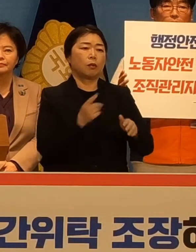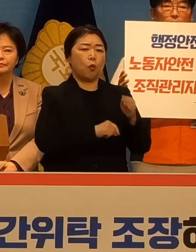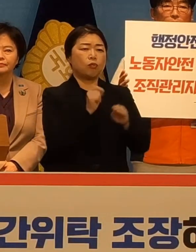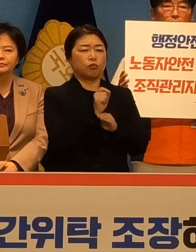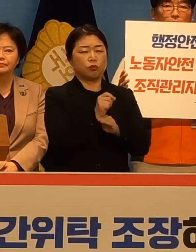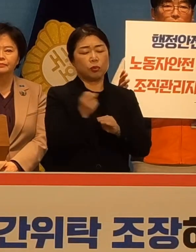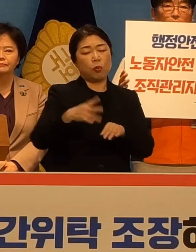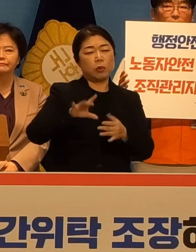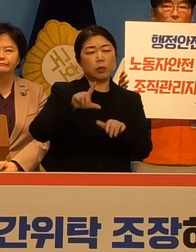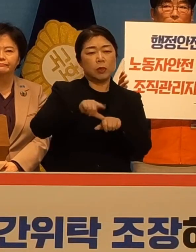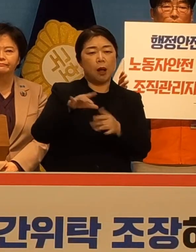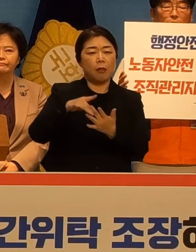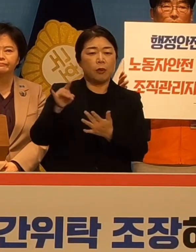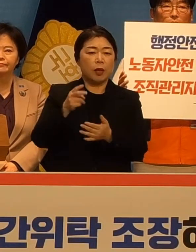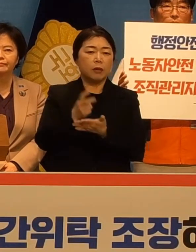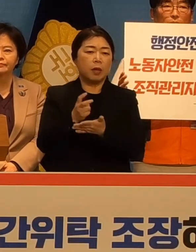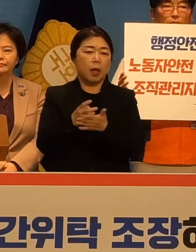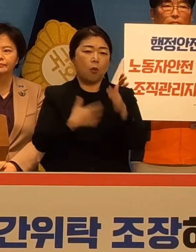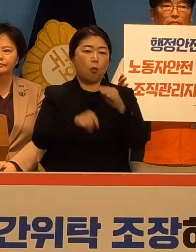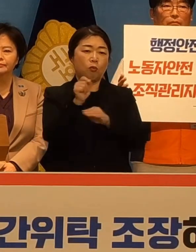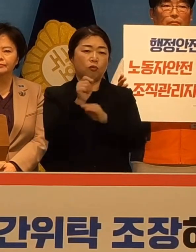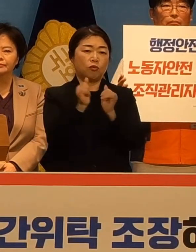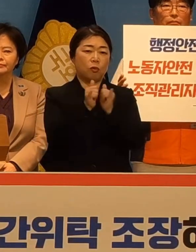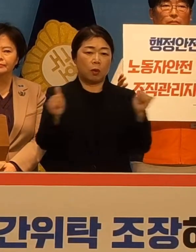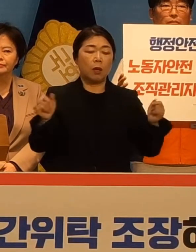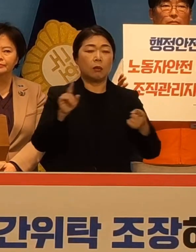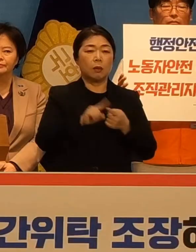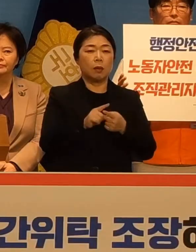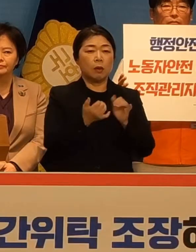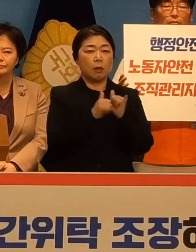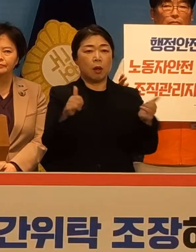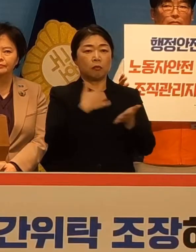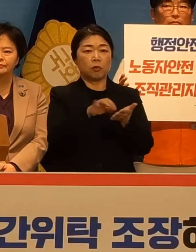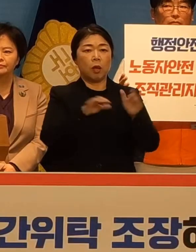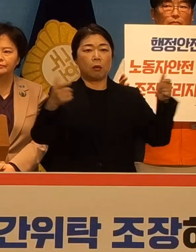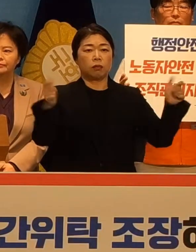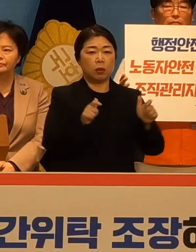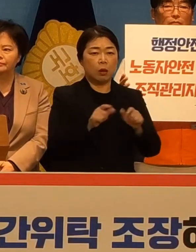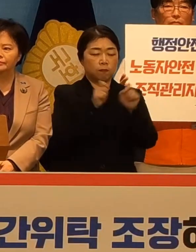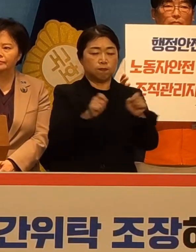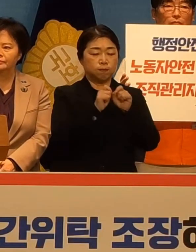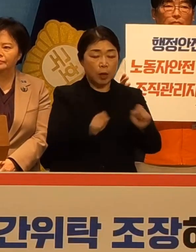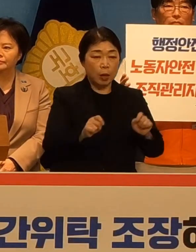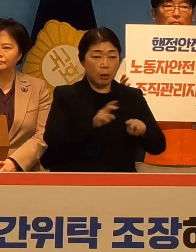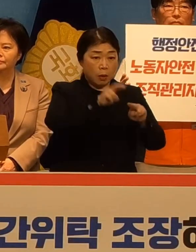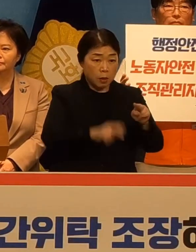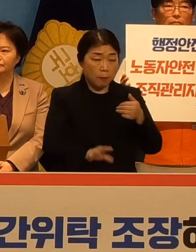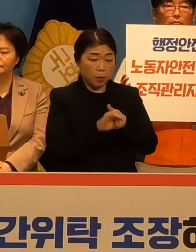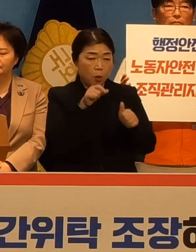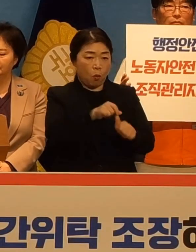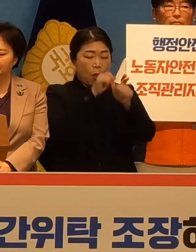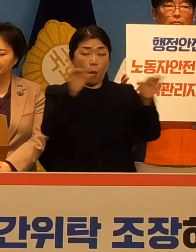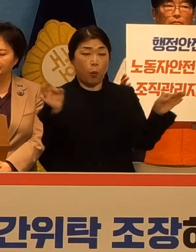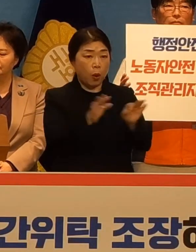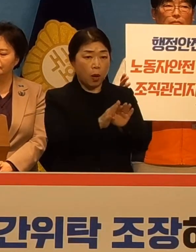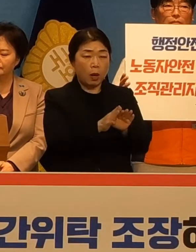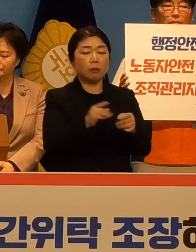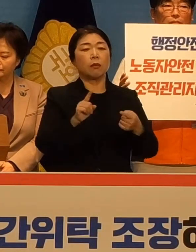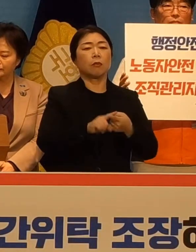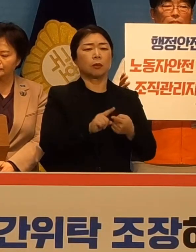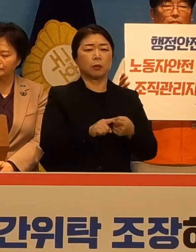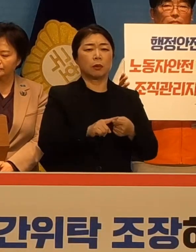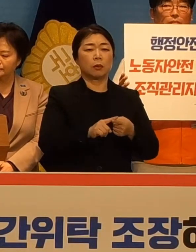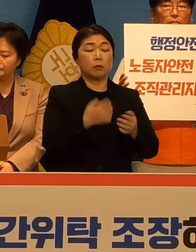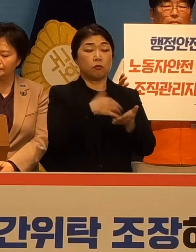공무직이나 시간선택제 임기제 공무원에 대한 인원 동결, 퇴사자 발생 이후 고용 중단 등의 조치를